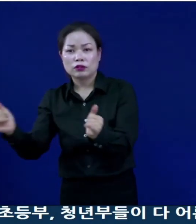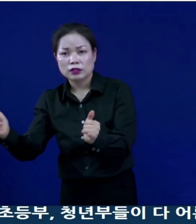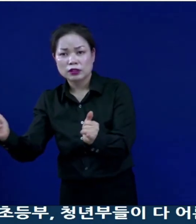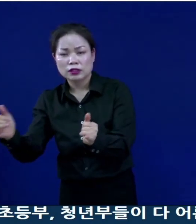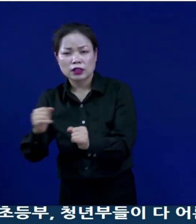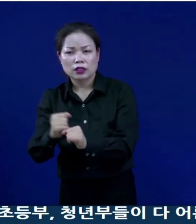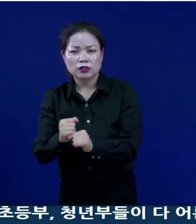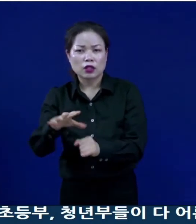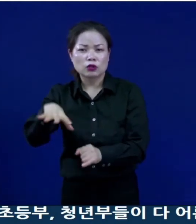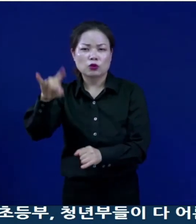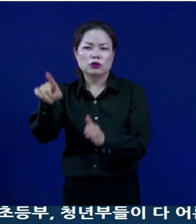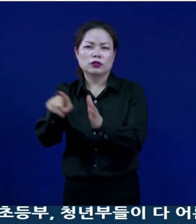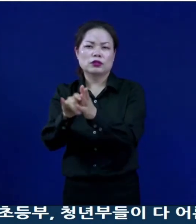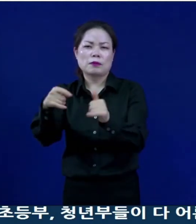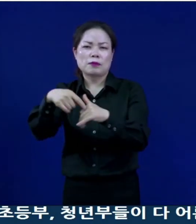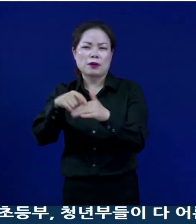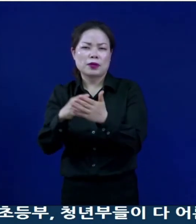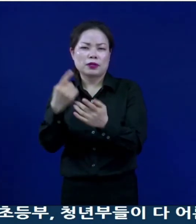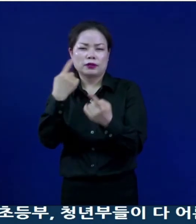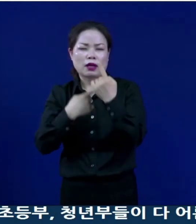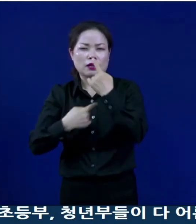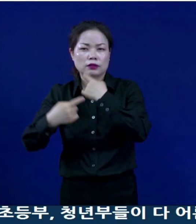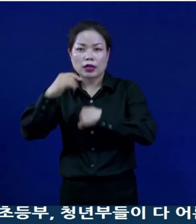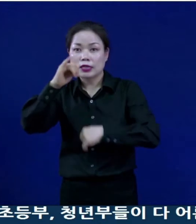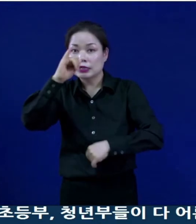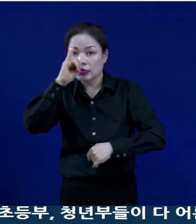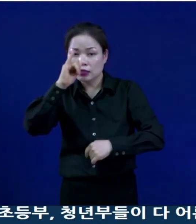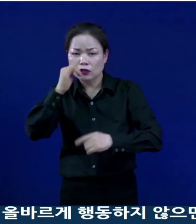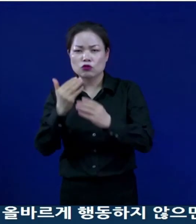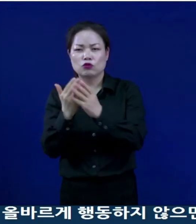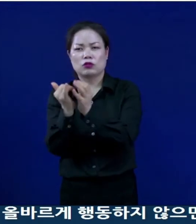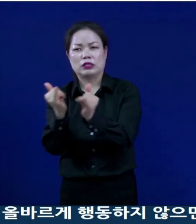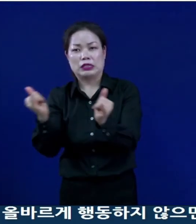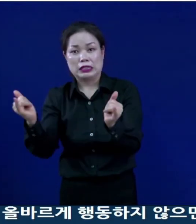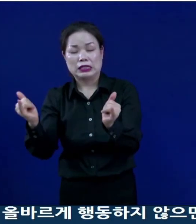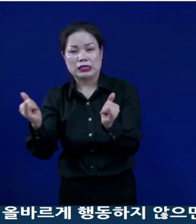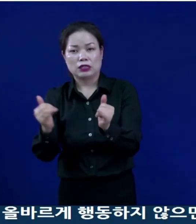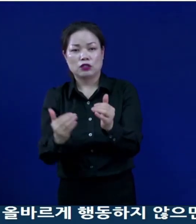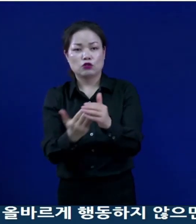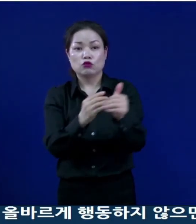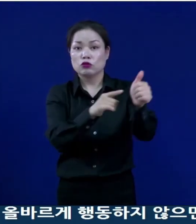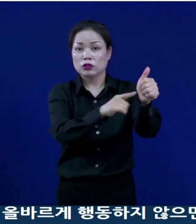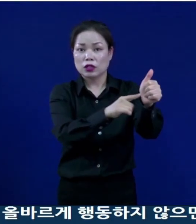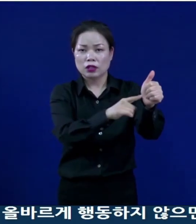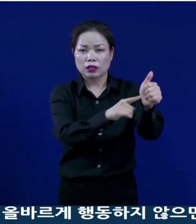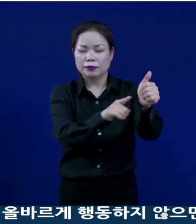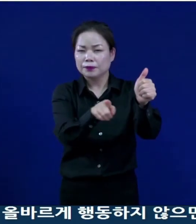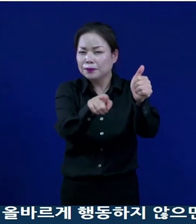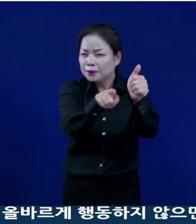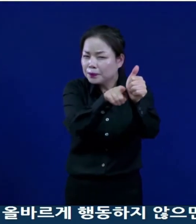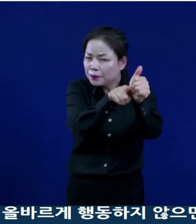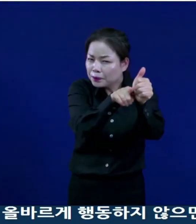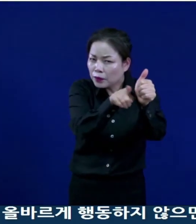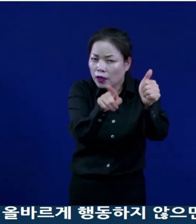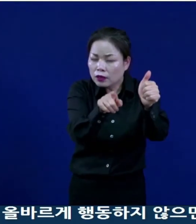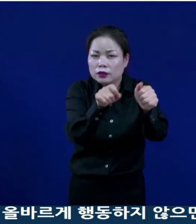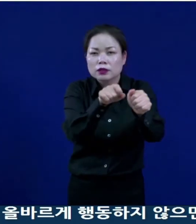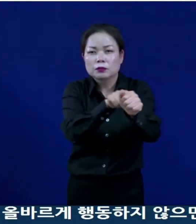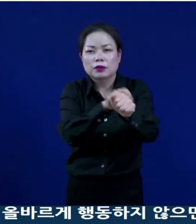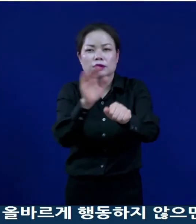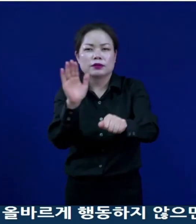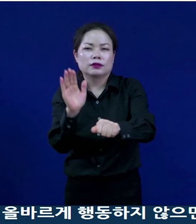특별히 초신자이거나 마음의 상처가 깊은 순원들은 순장을 많이 의지합니다. 그것은